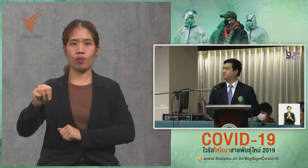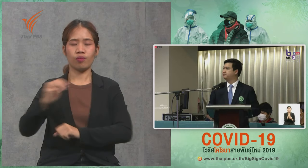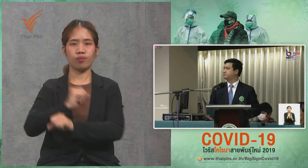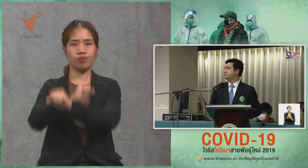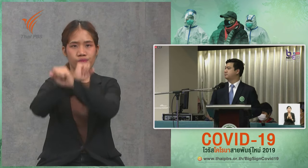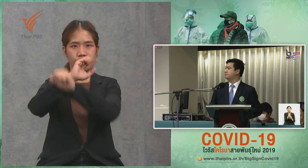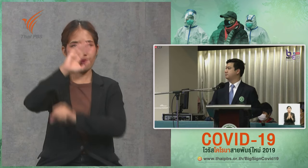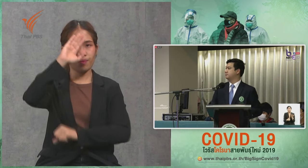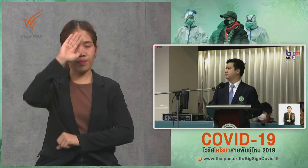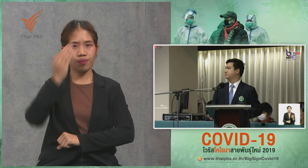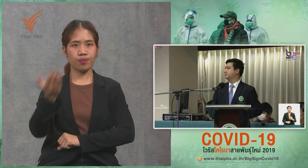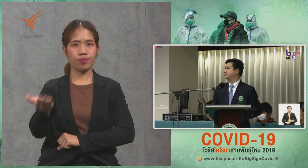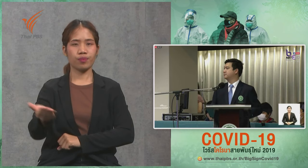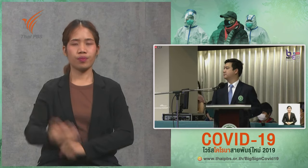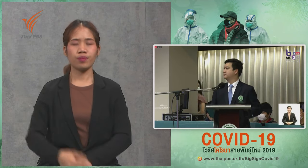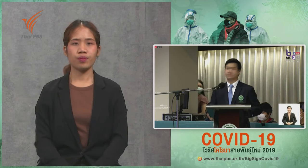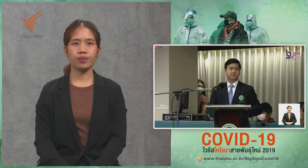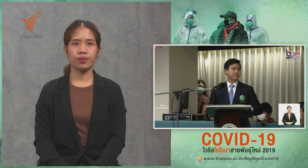ณครับ